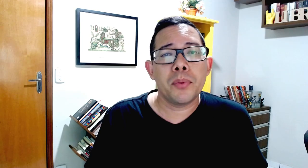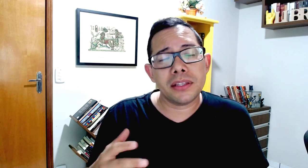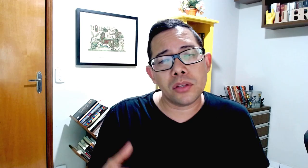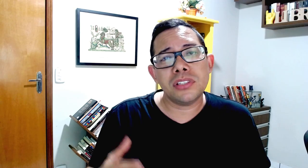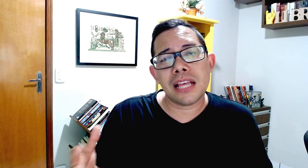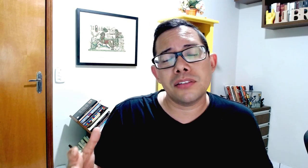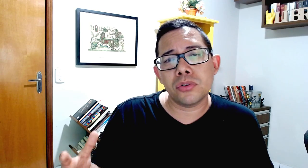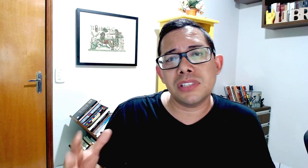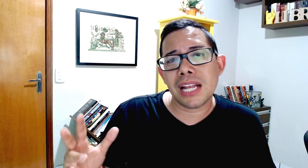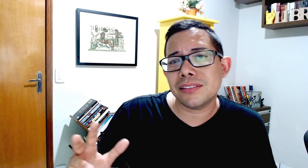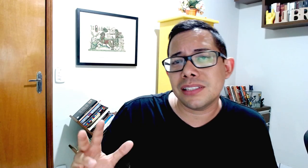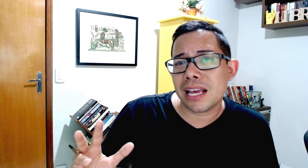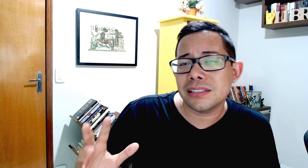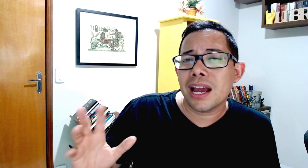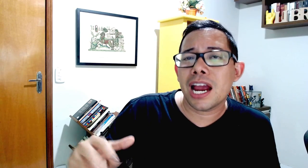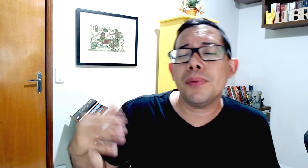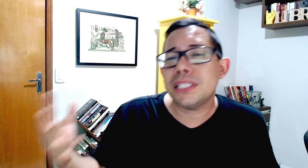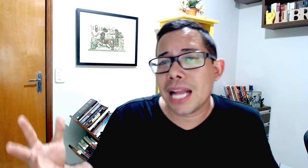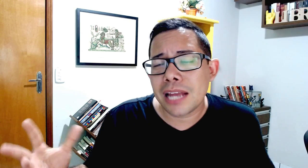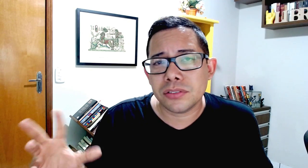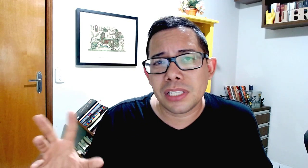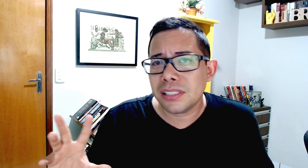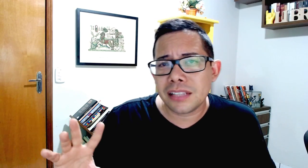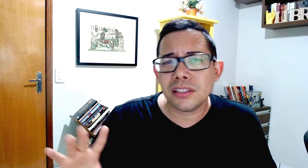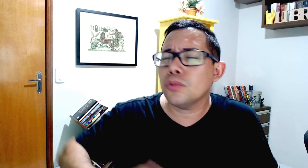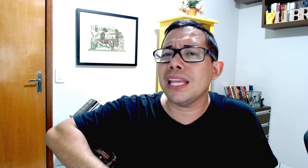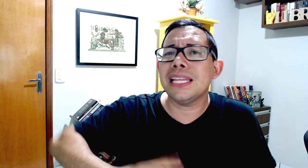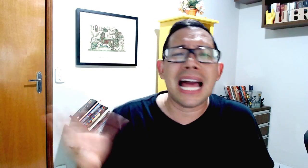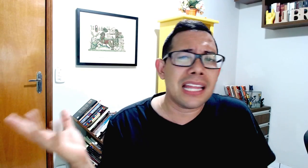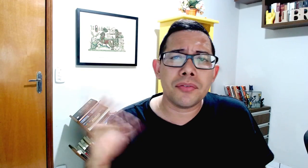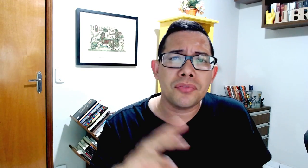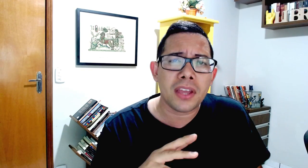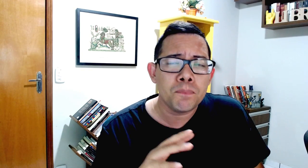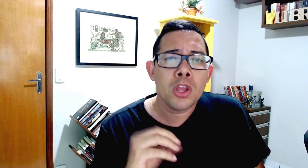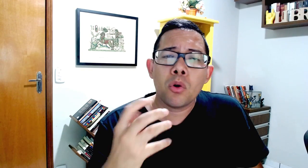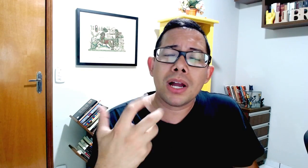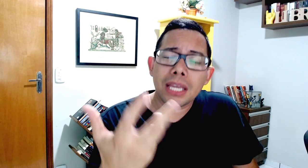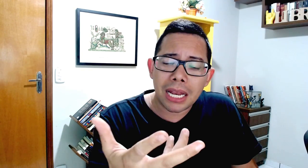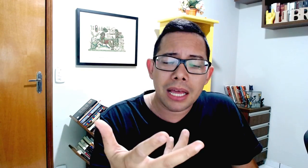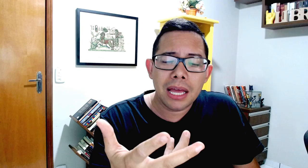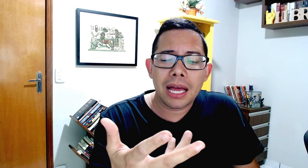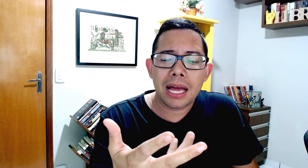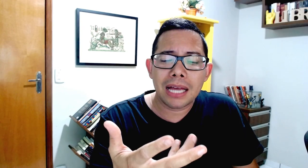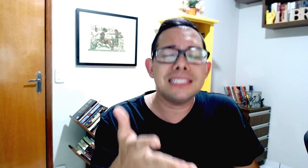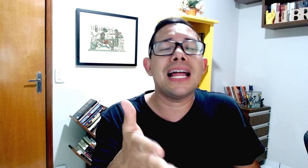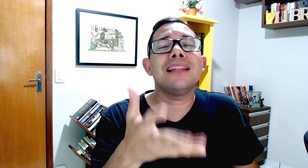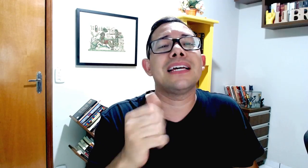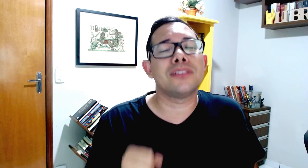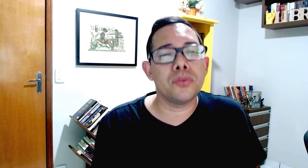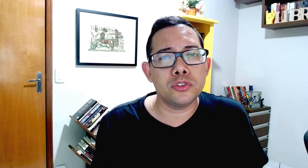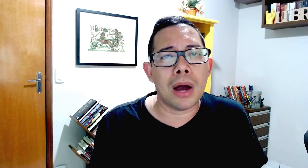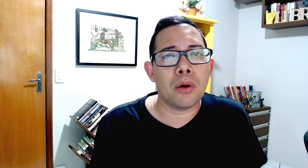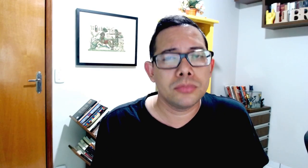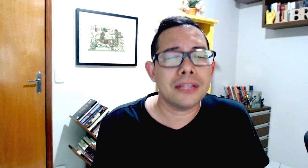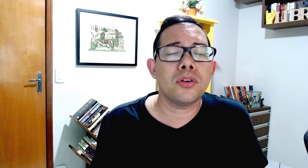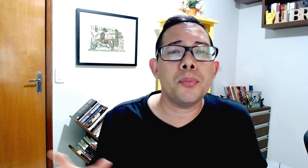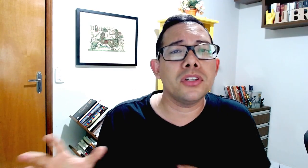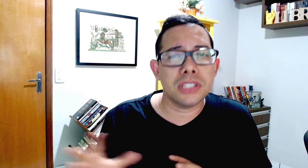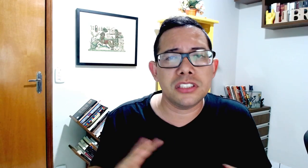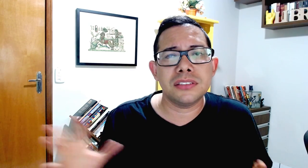porque tem utilidade são considerados sinais arbitrários né sinais que não tem nada a ver com aquela a sinalização visual tá então é importante